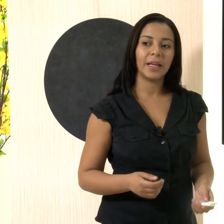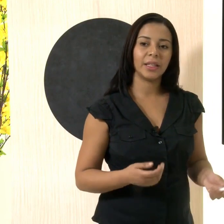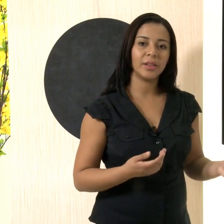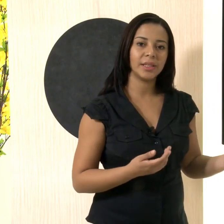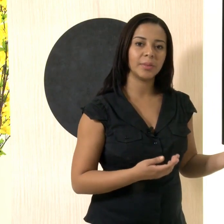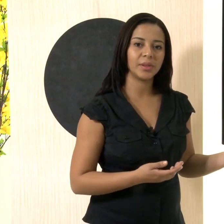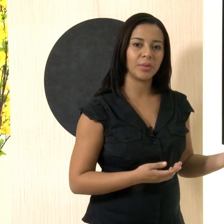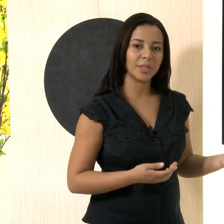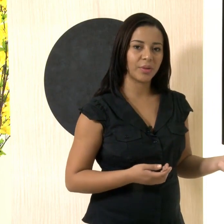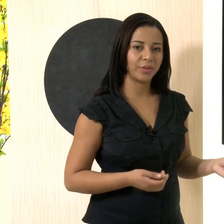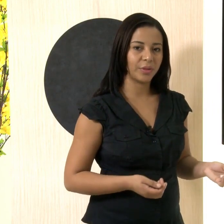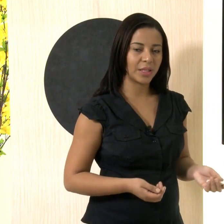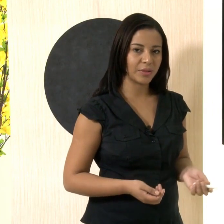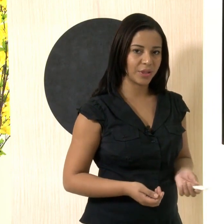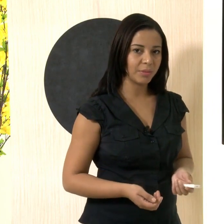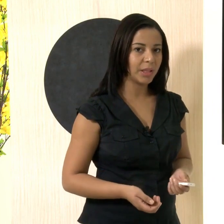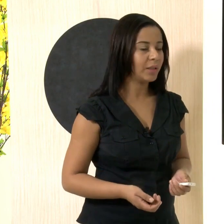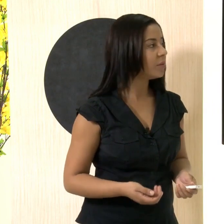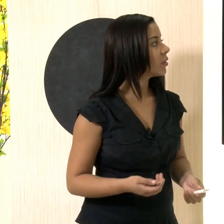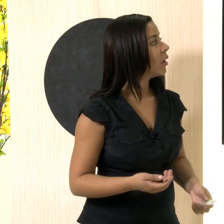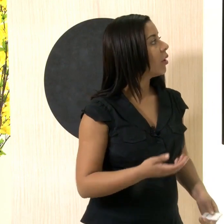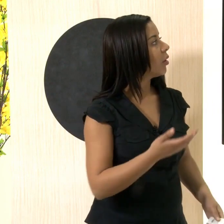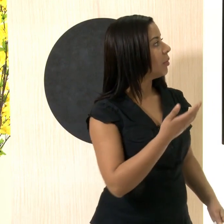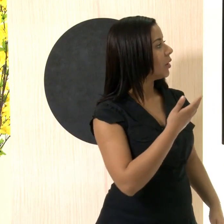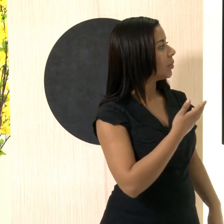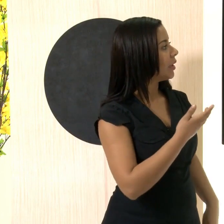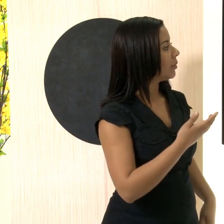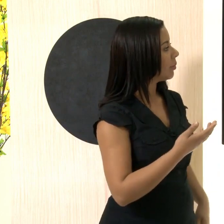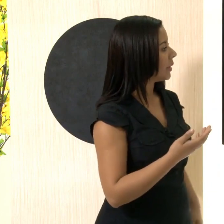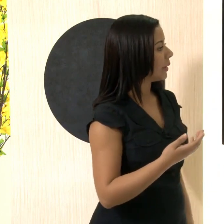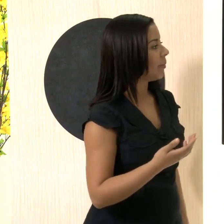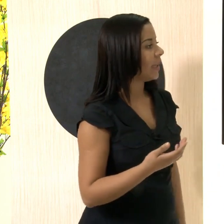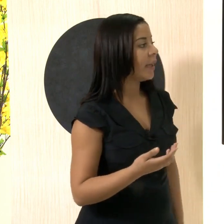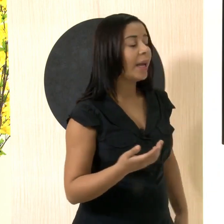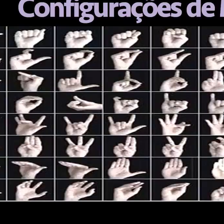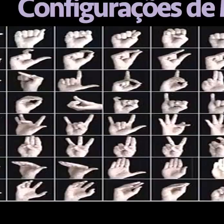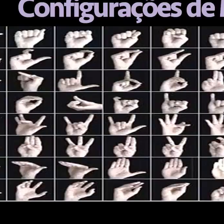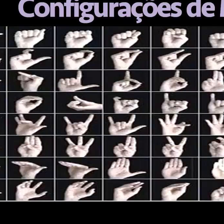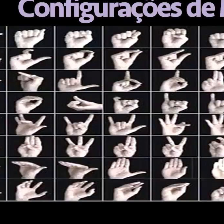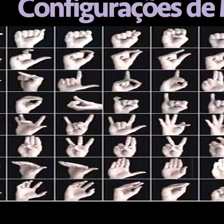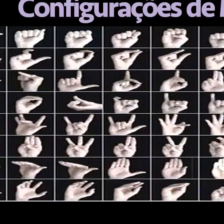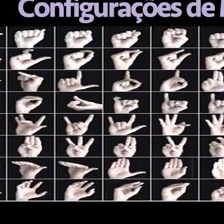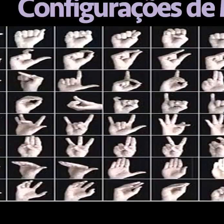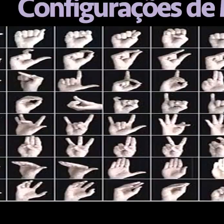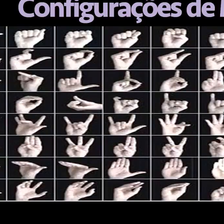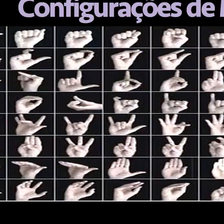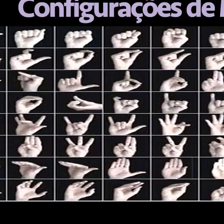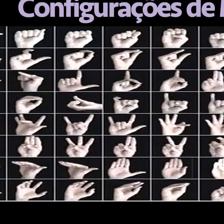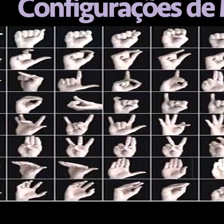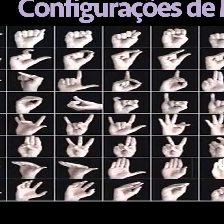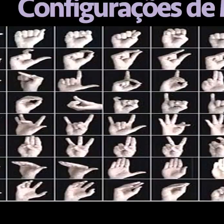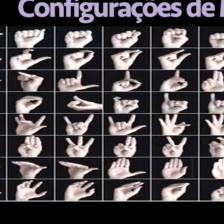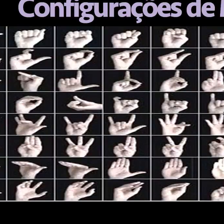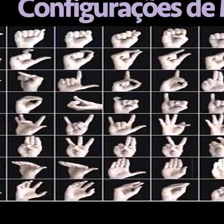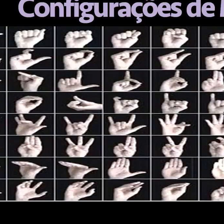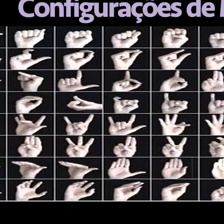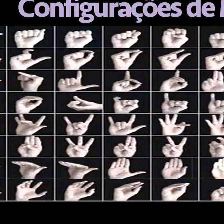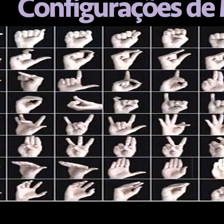Aqui nós temos algumas configurações de mãos. Como nós podemos perceber, ela tem a utilização de algumas letras do